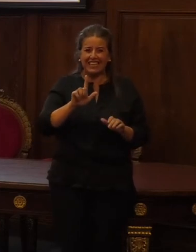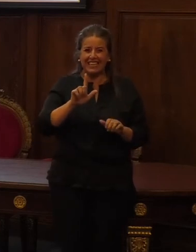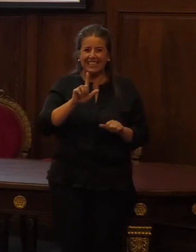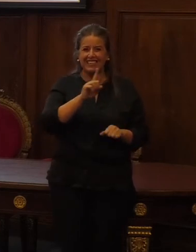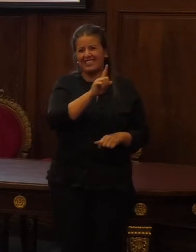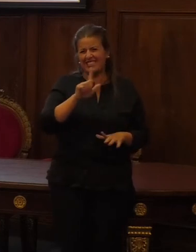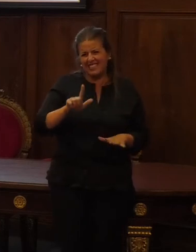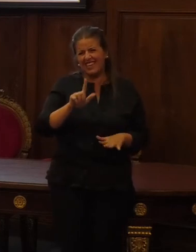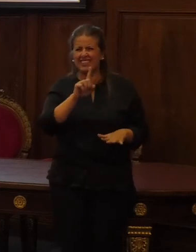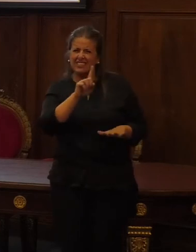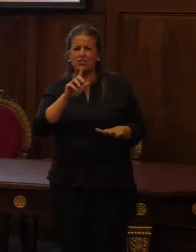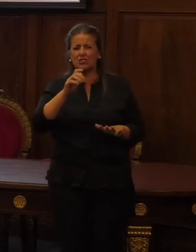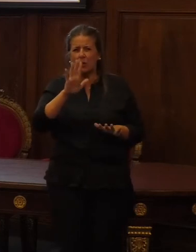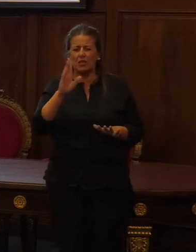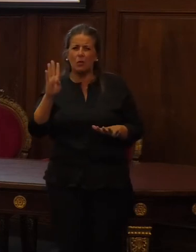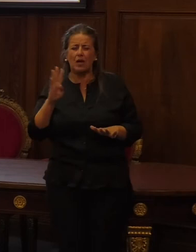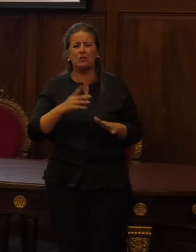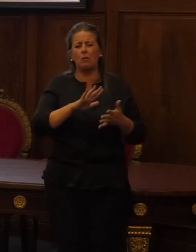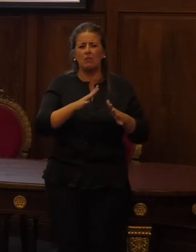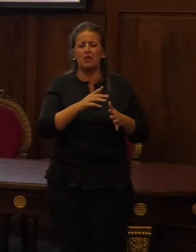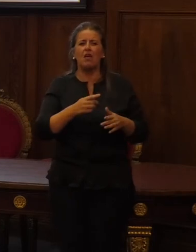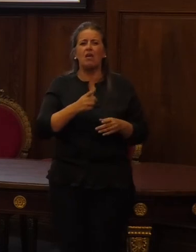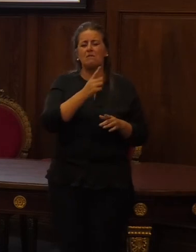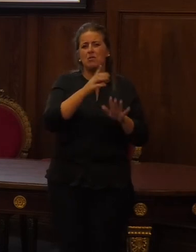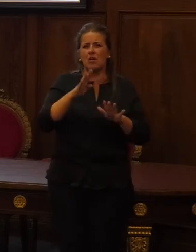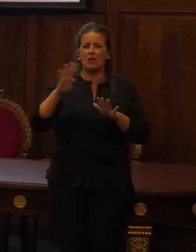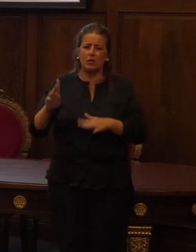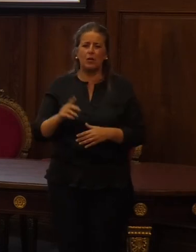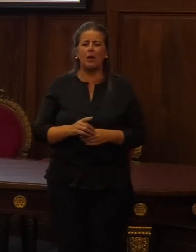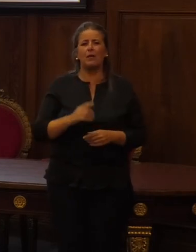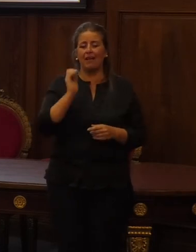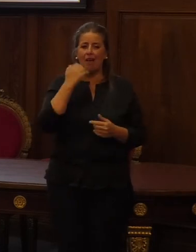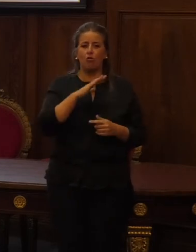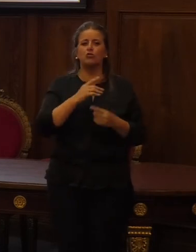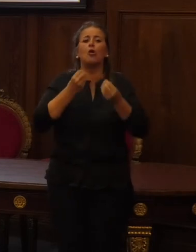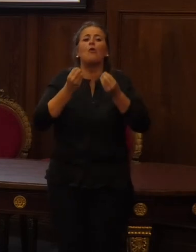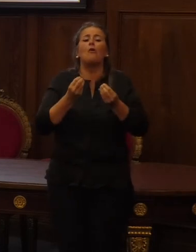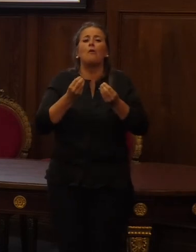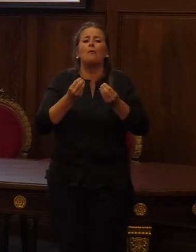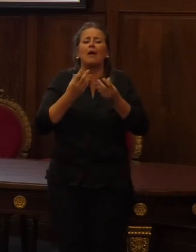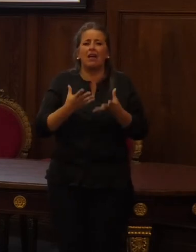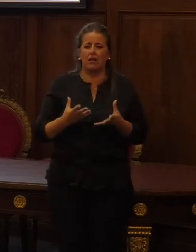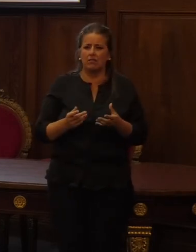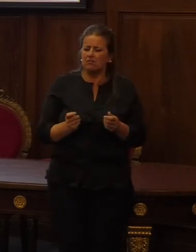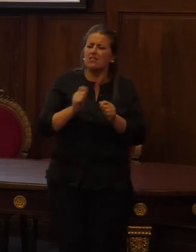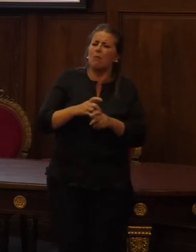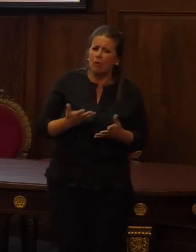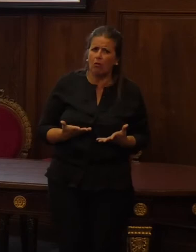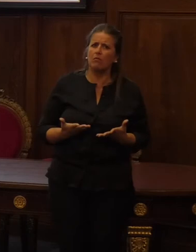17.154 del 17 de agosto del 99. Por supuesto que casi todos podríamos preguntar, ¿para qué? ¿Qué